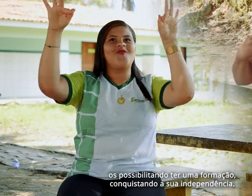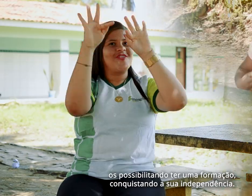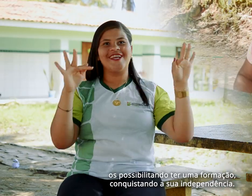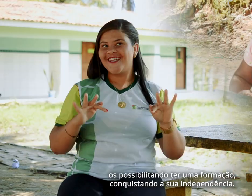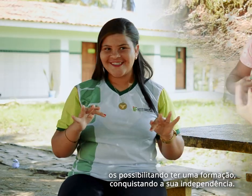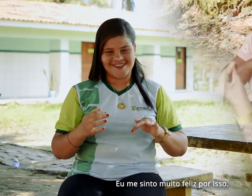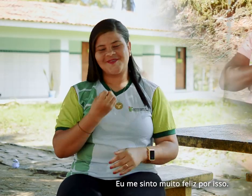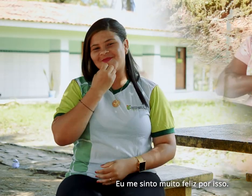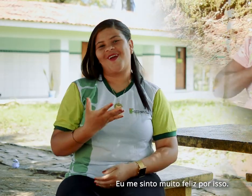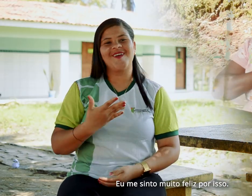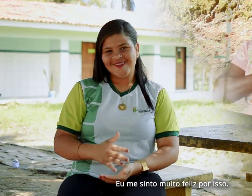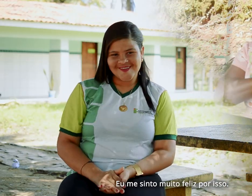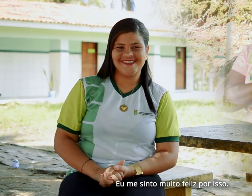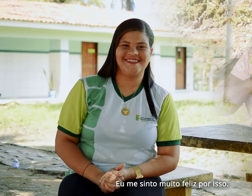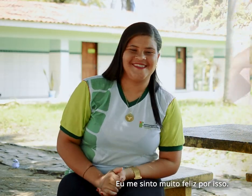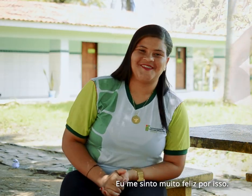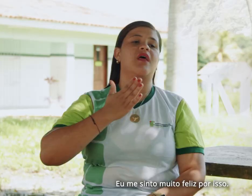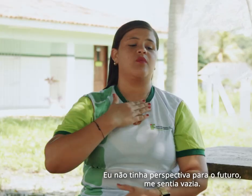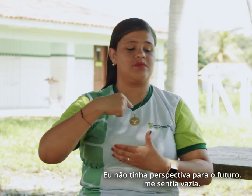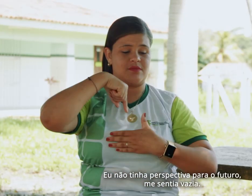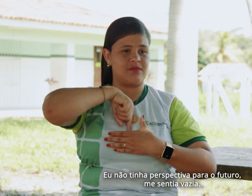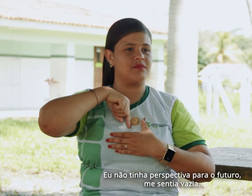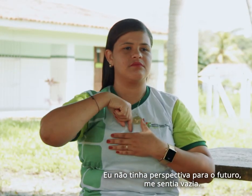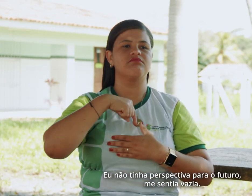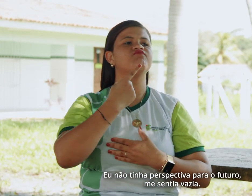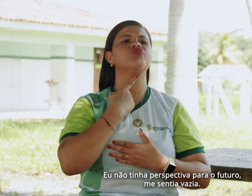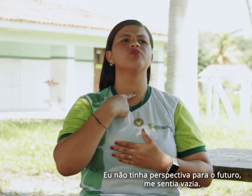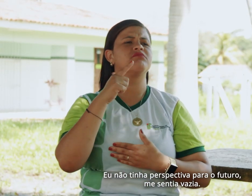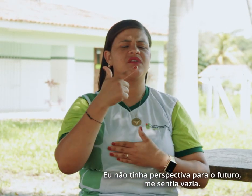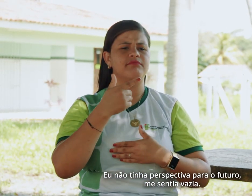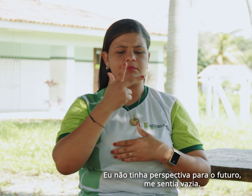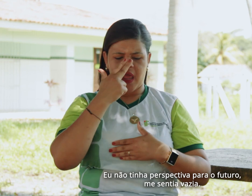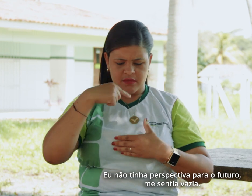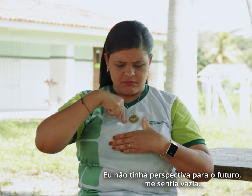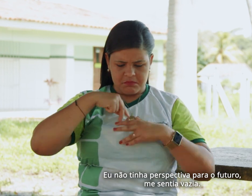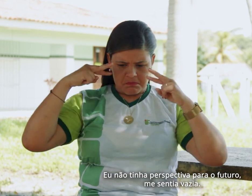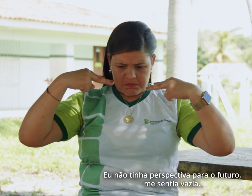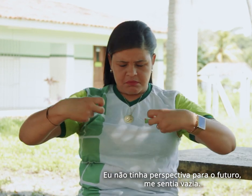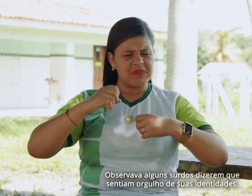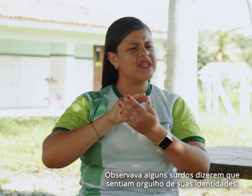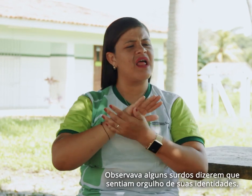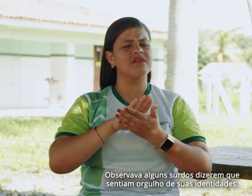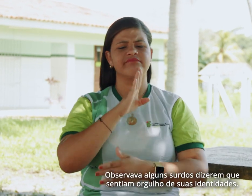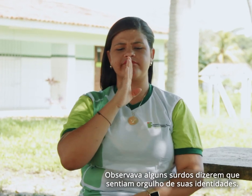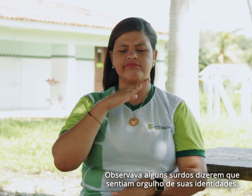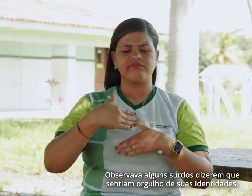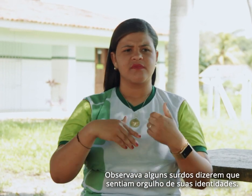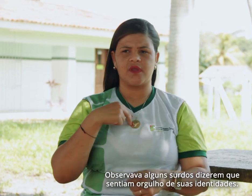independência. Eu me sinto muito feliz por isso. Eu não tinha perspectiva para o futuro. Me sentia vazia. Observava alguns surdos dizerem